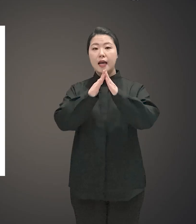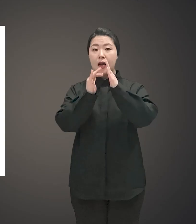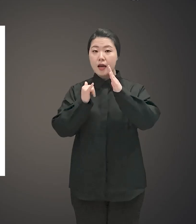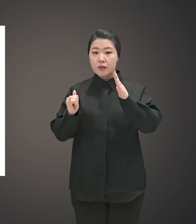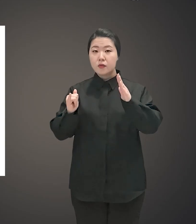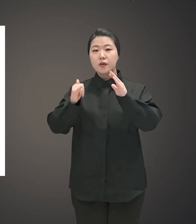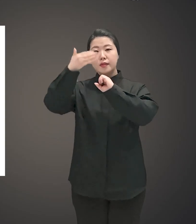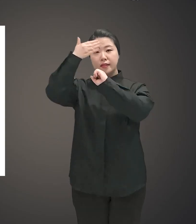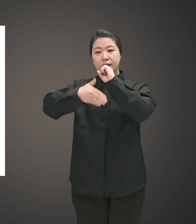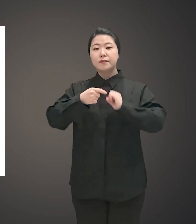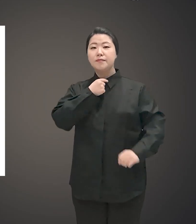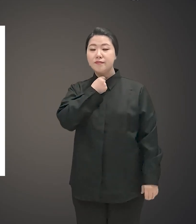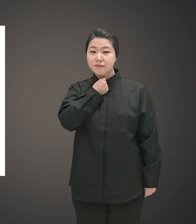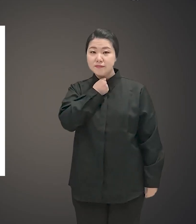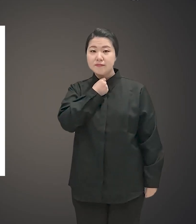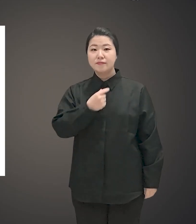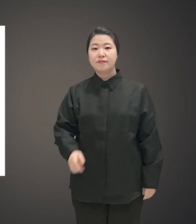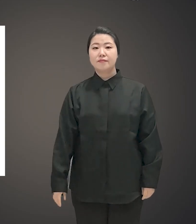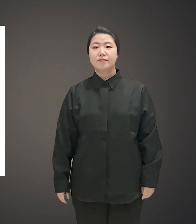가족 사진을 갖고 싶어요.